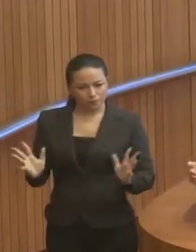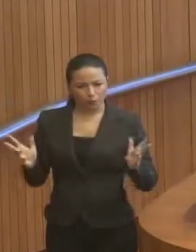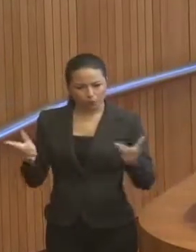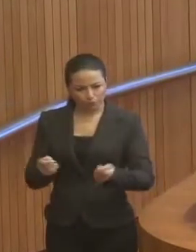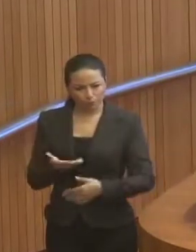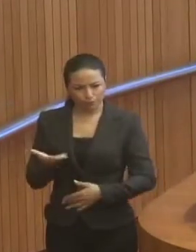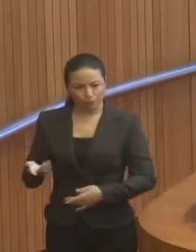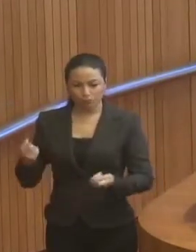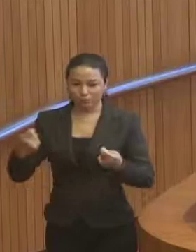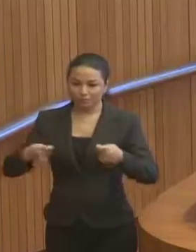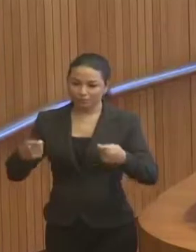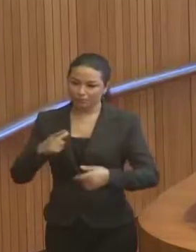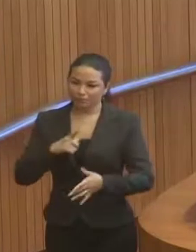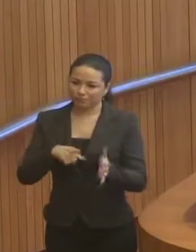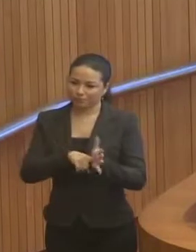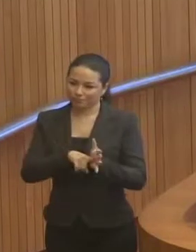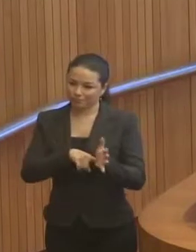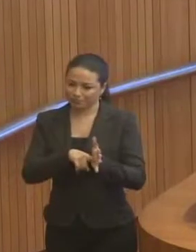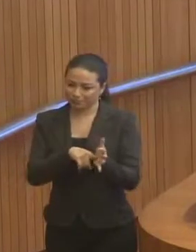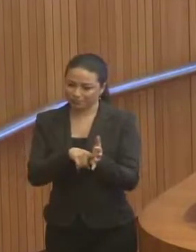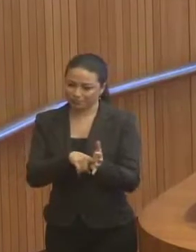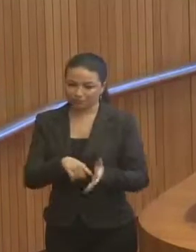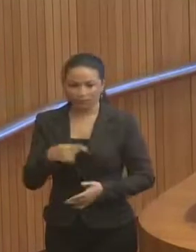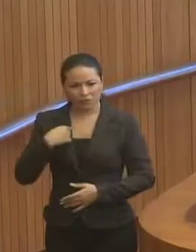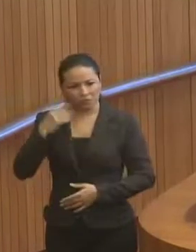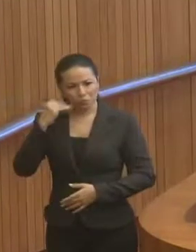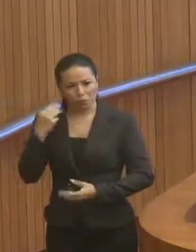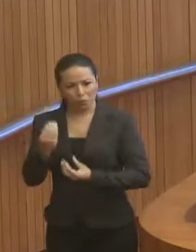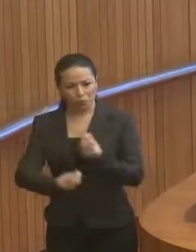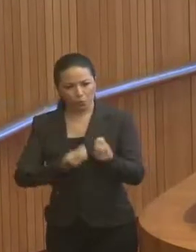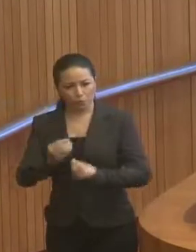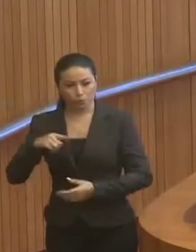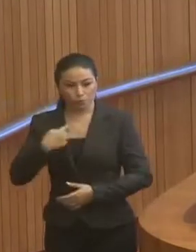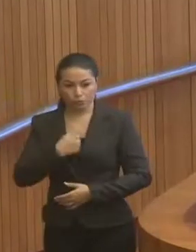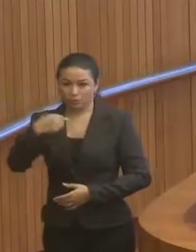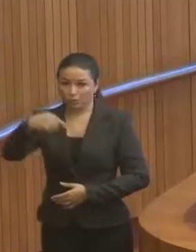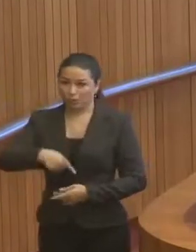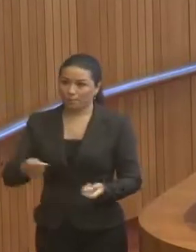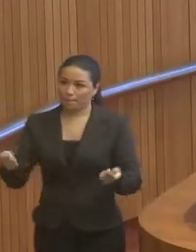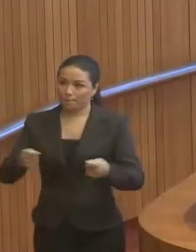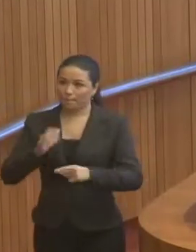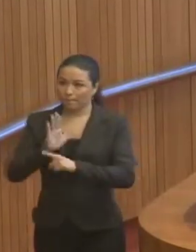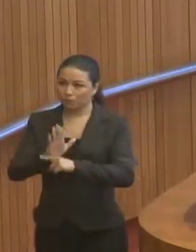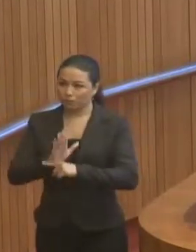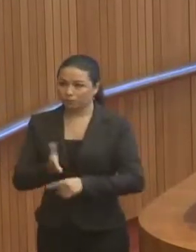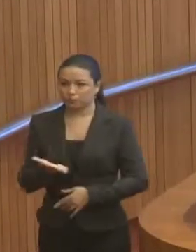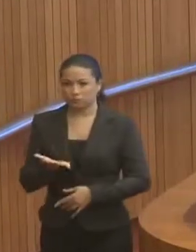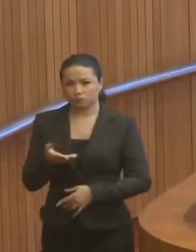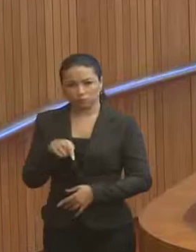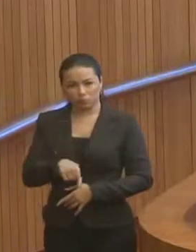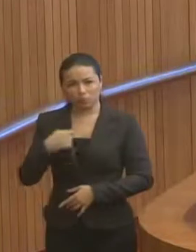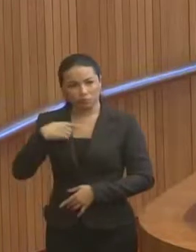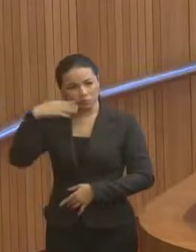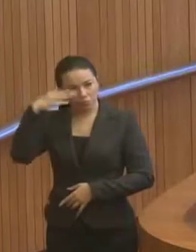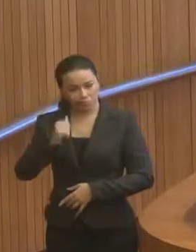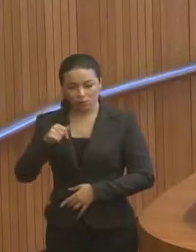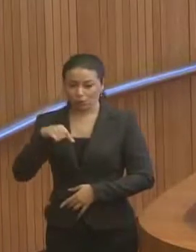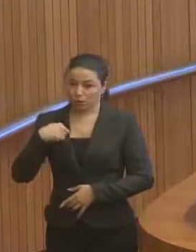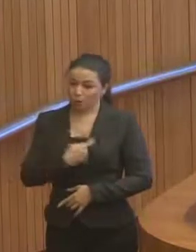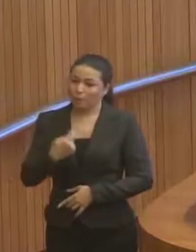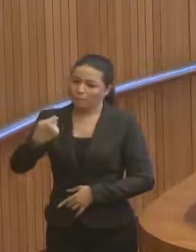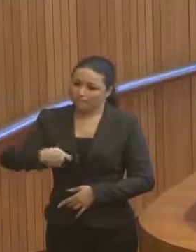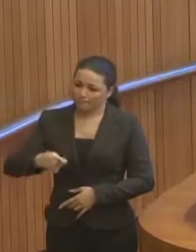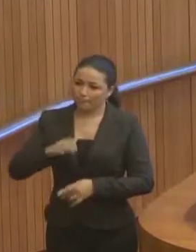todos, precisa ser apurada. Não sei até que ponto nós aqui podemos contribuir. O que eu sei é que nós